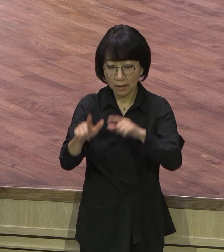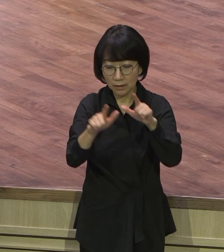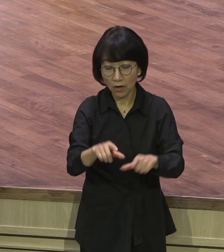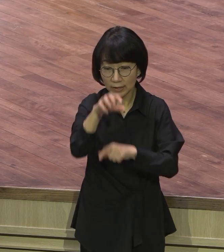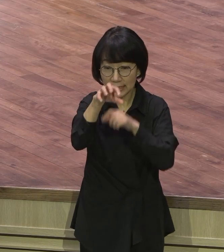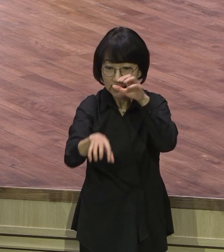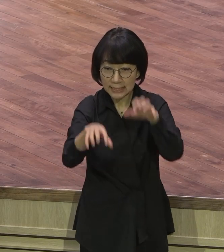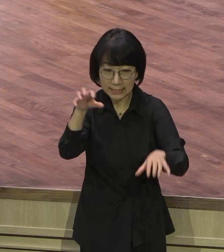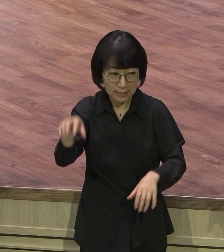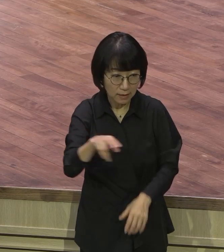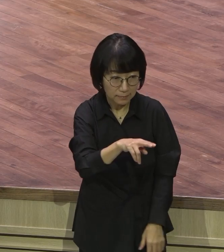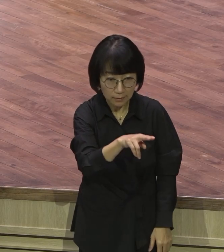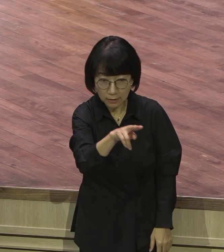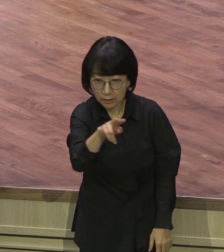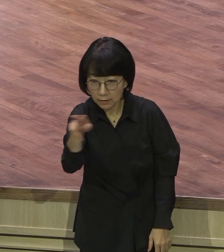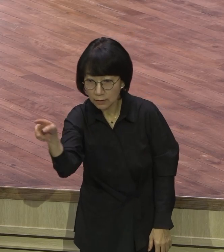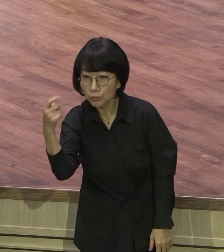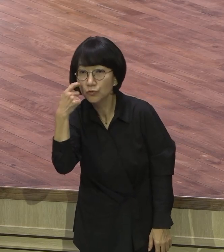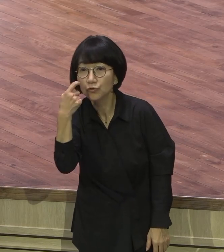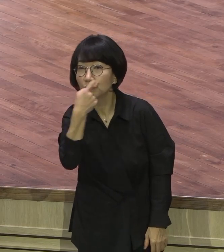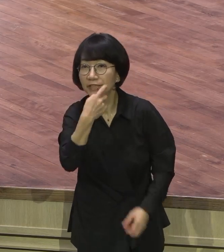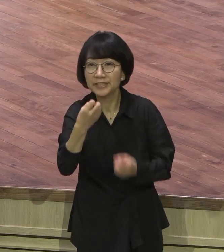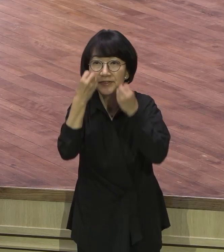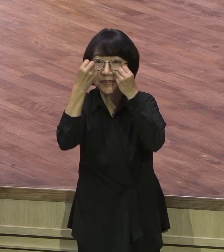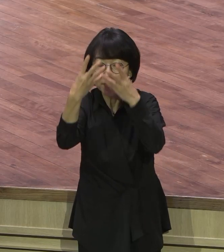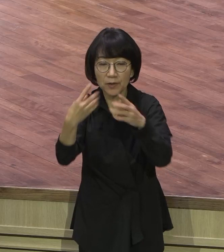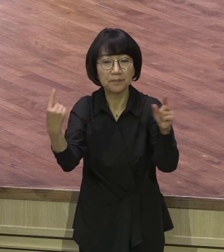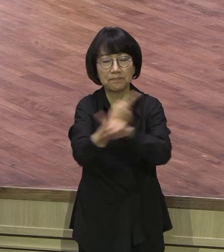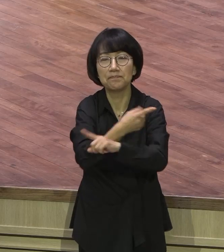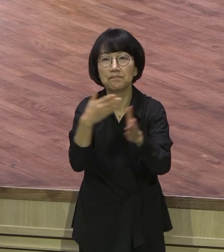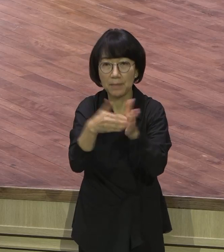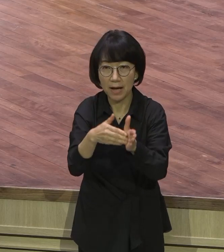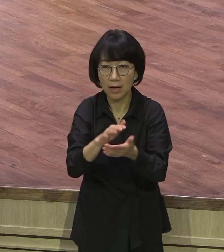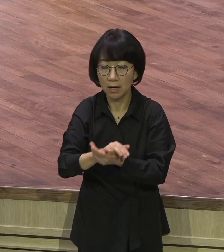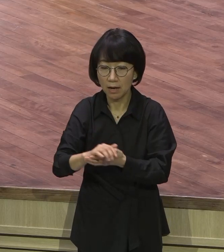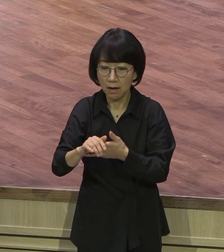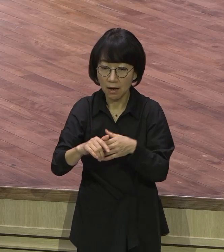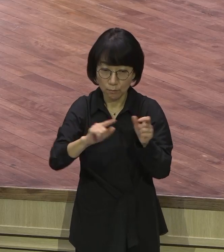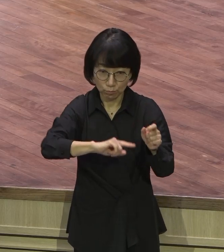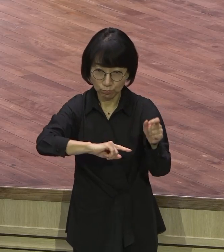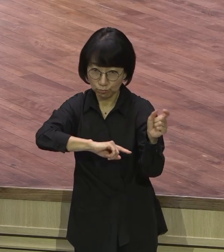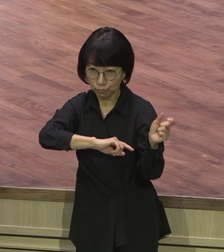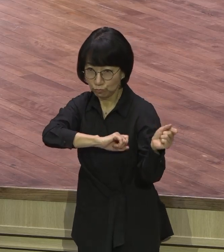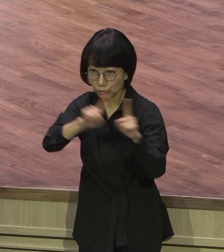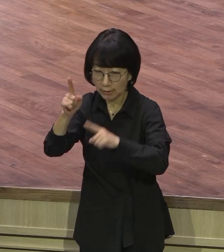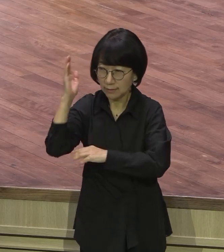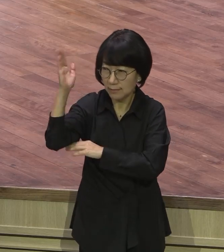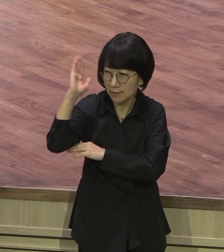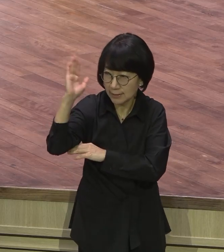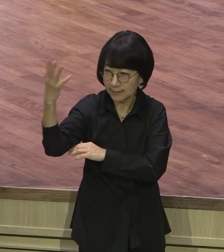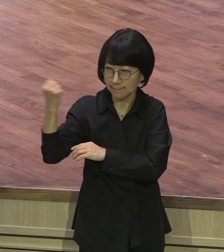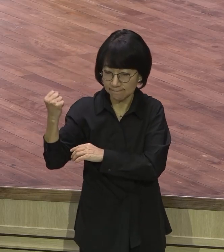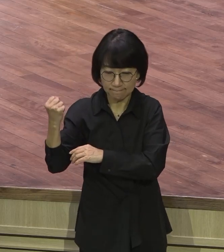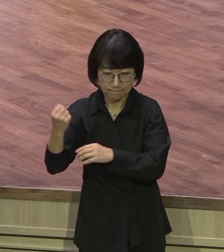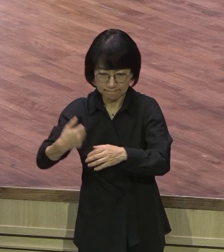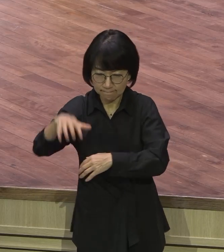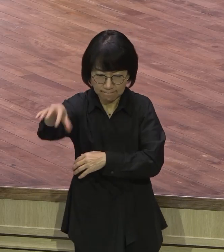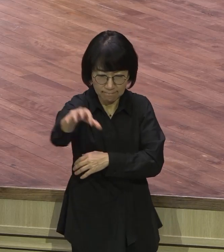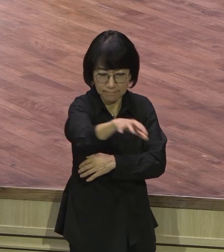현장 보는 눈이 확 열리고 부활의 메시지를 선보하면서 가는 곳마다 겁없이